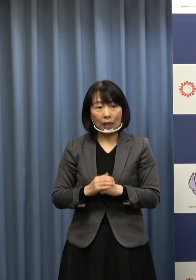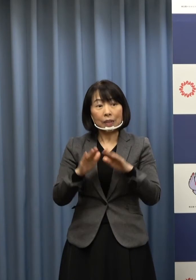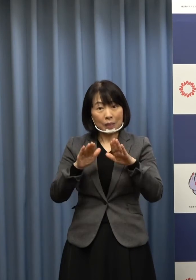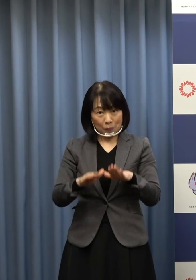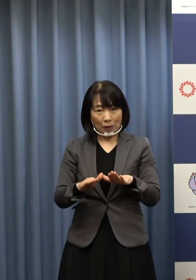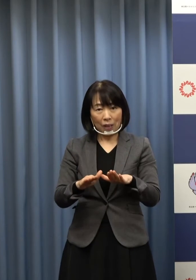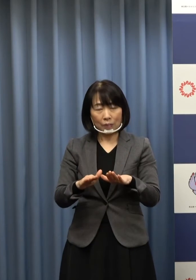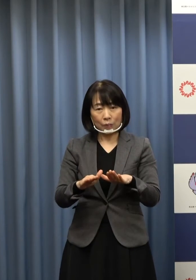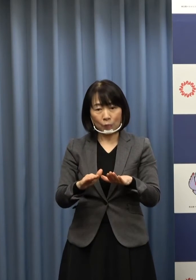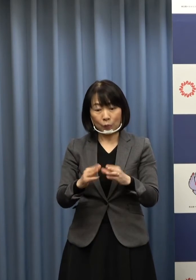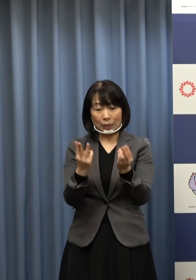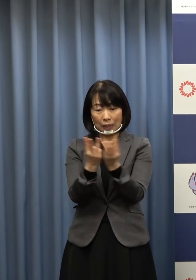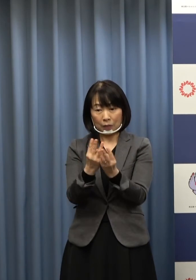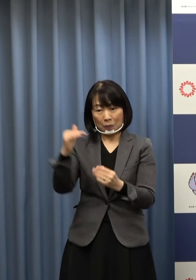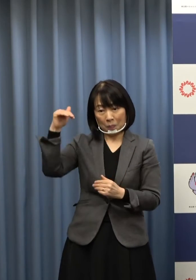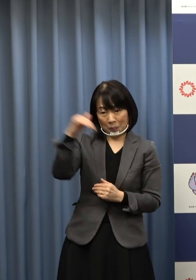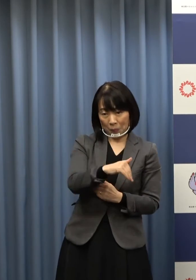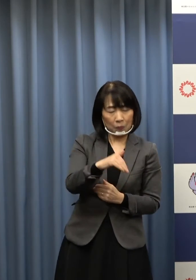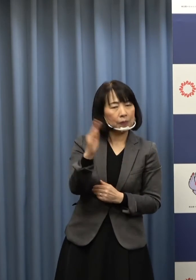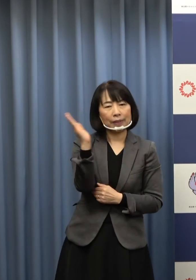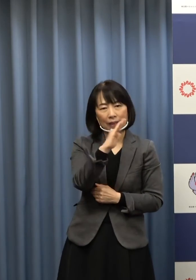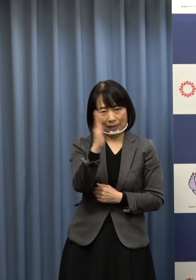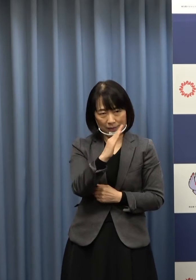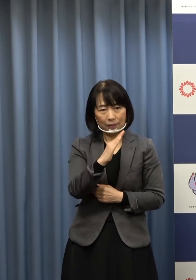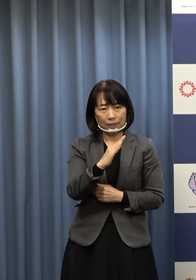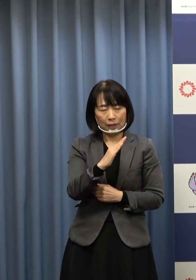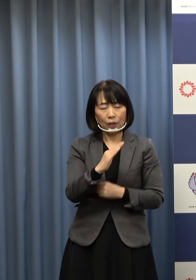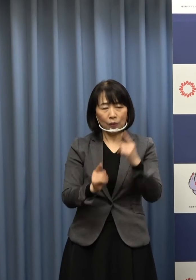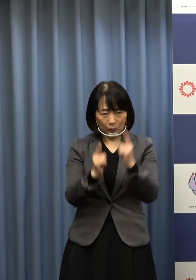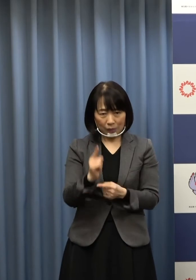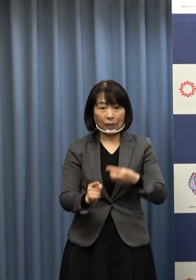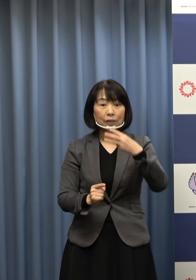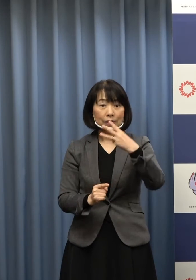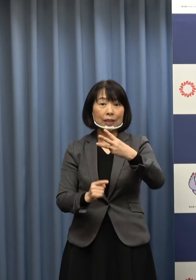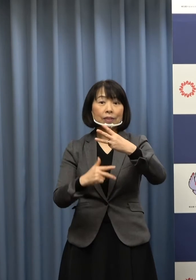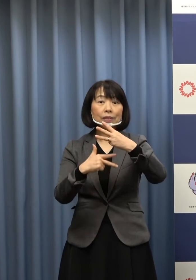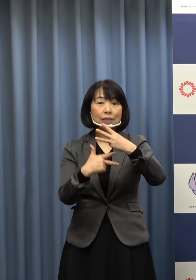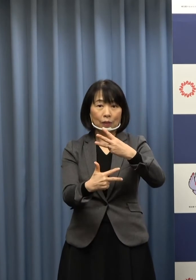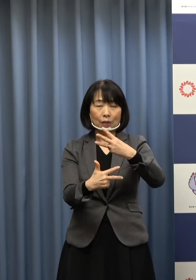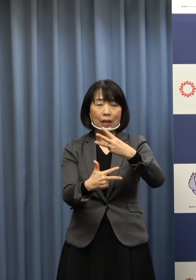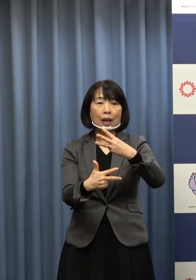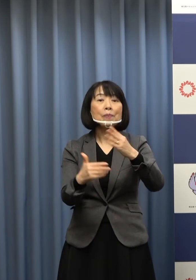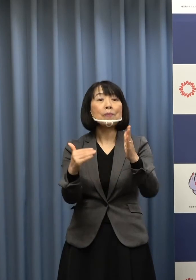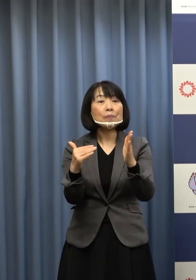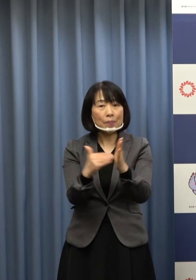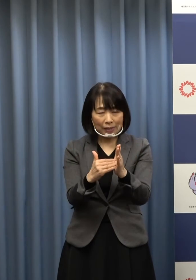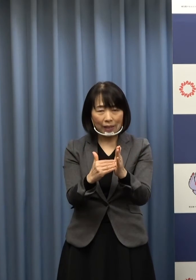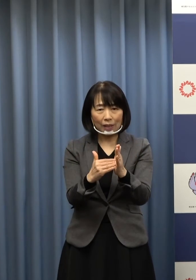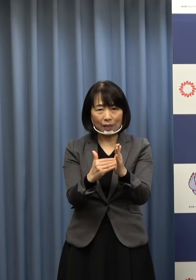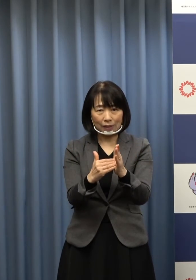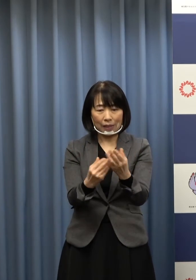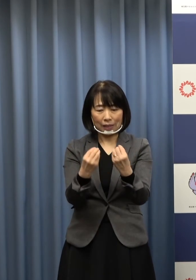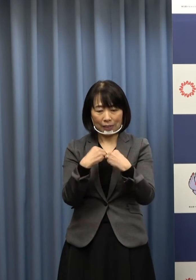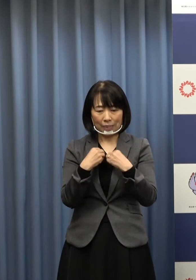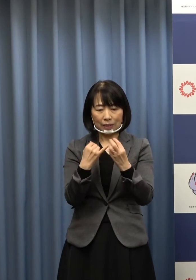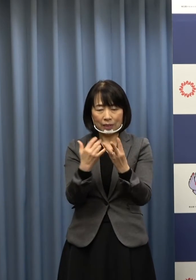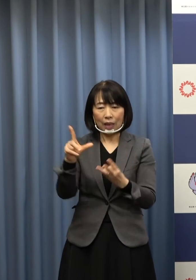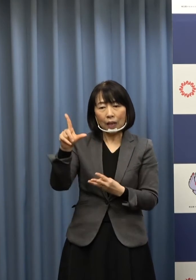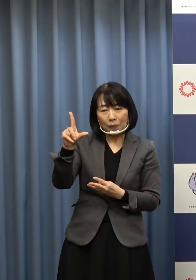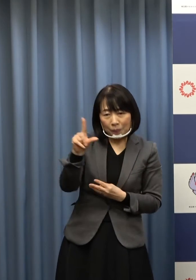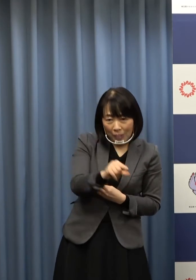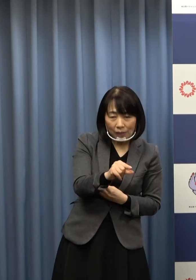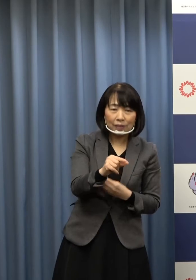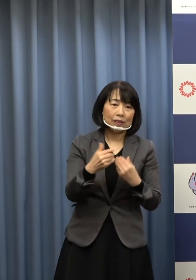にすぐに下がるということにならないので、ぜひ7日までの間にこれをしっかり下げないと、これを解除できないと思いますので